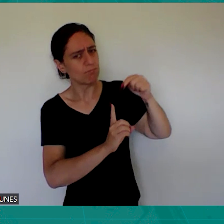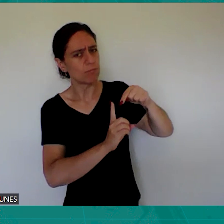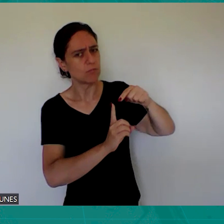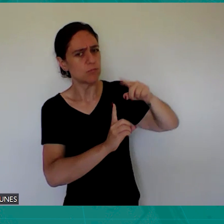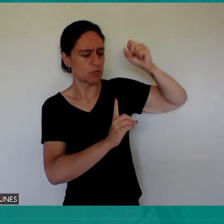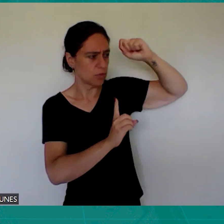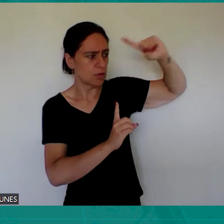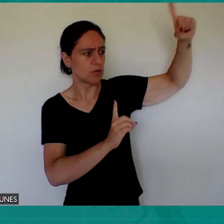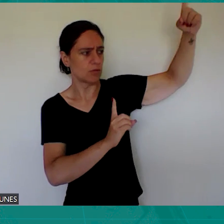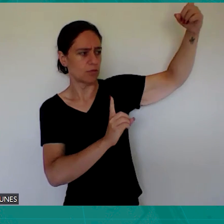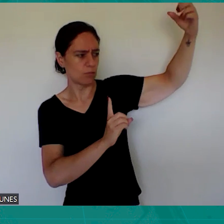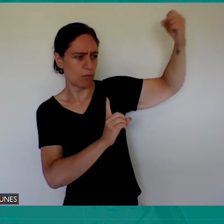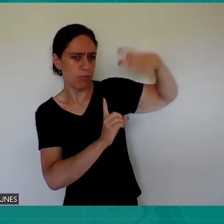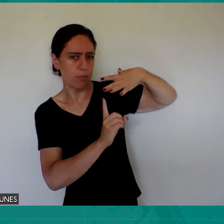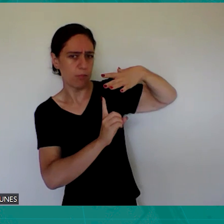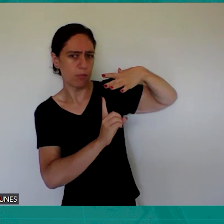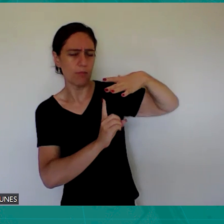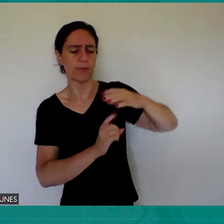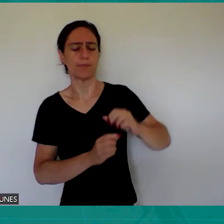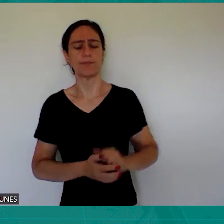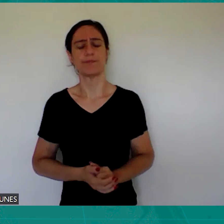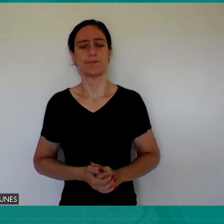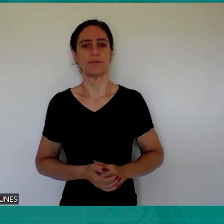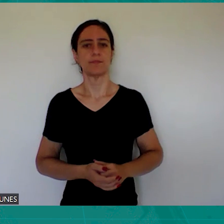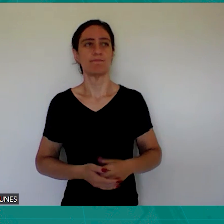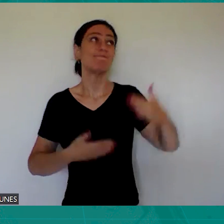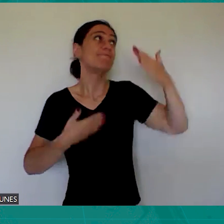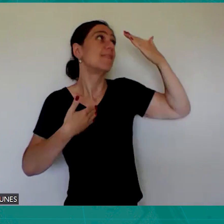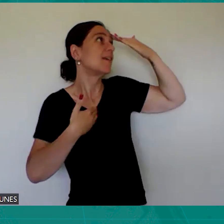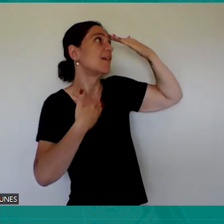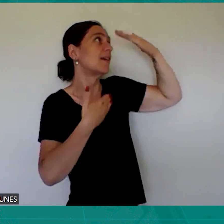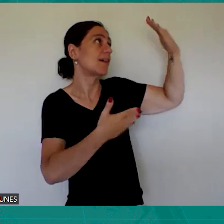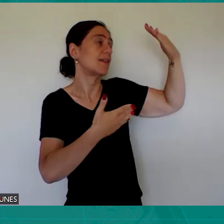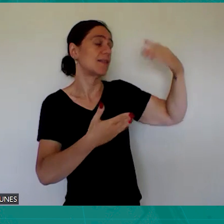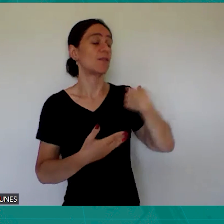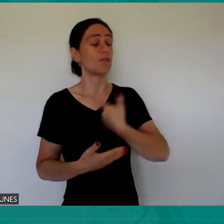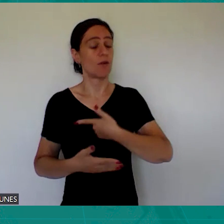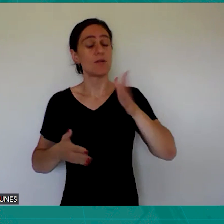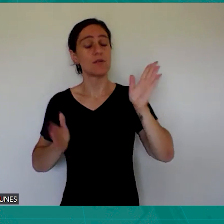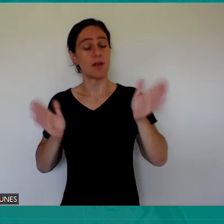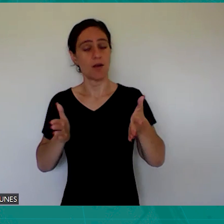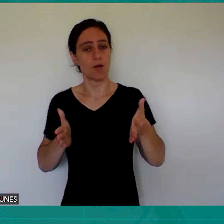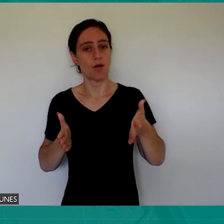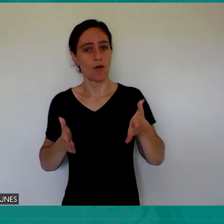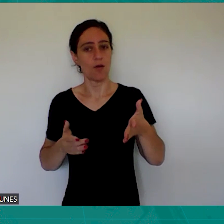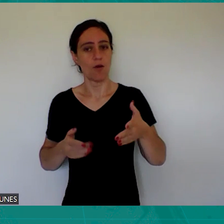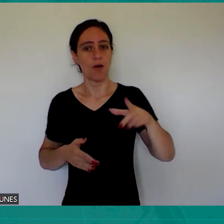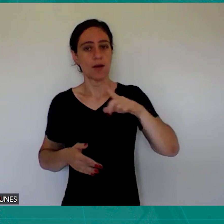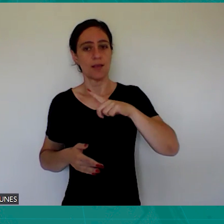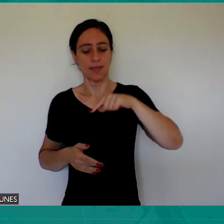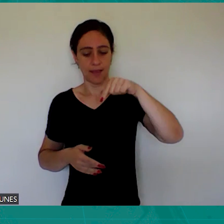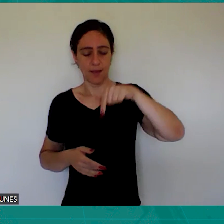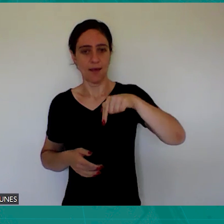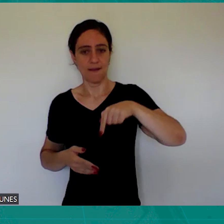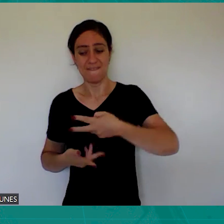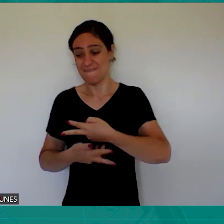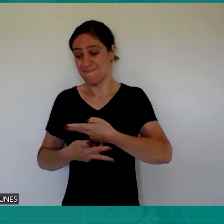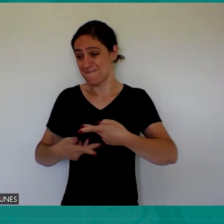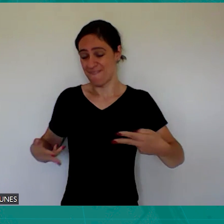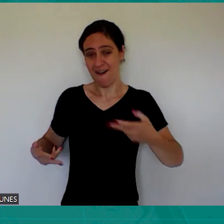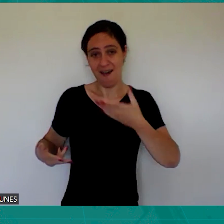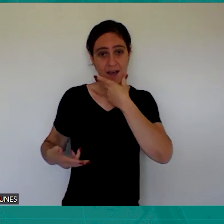graças a Deus, irmãos, nós estamos recebendo vários irmãos que vieram, né, de vários lugares para